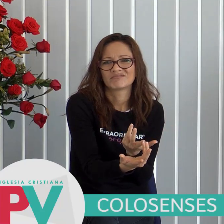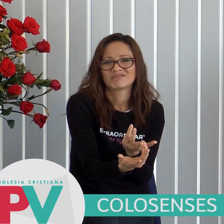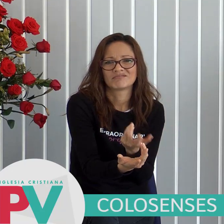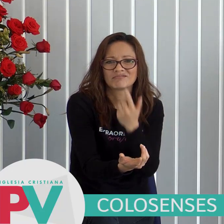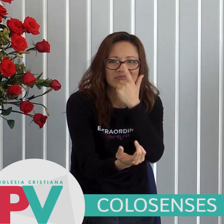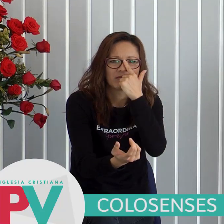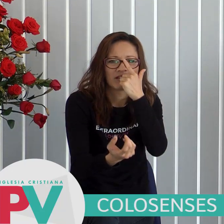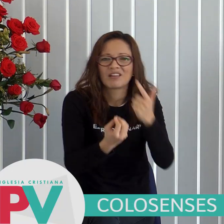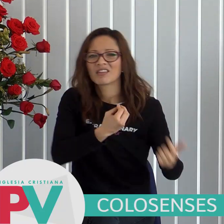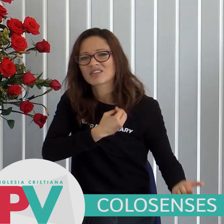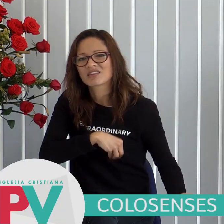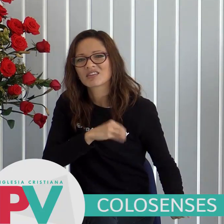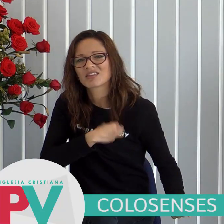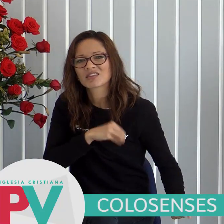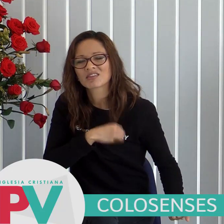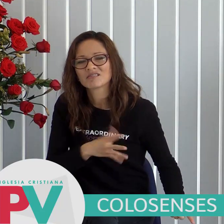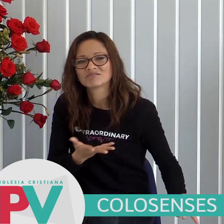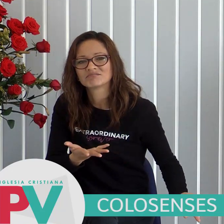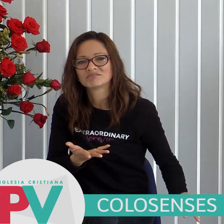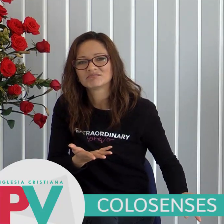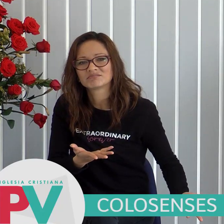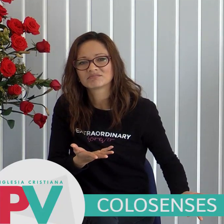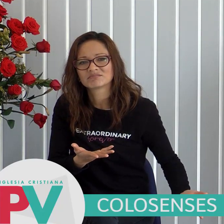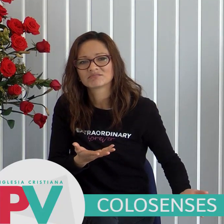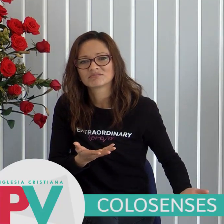Puro religiosidad.